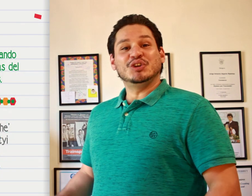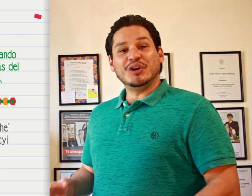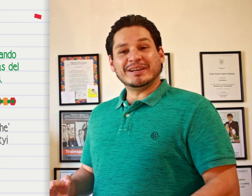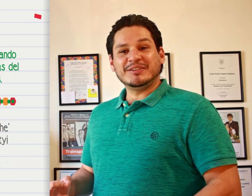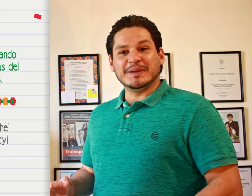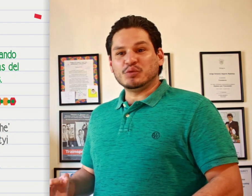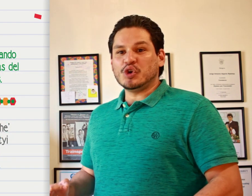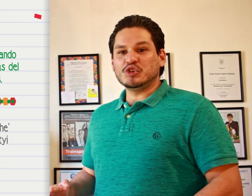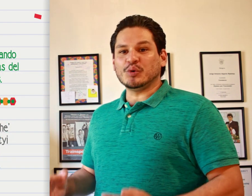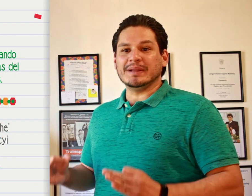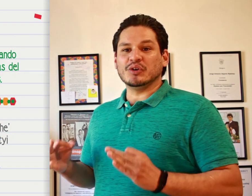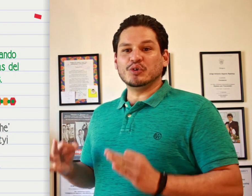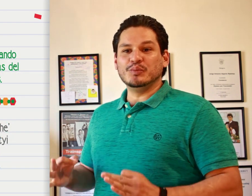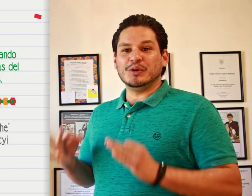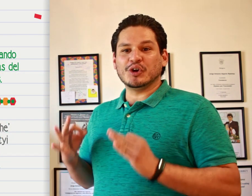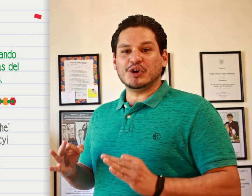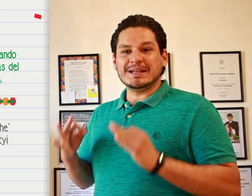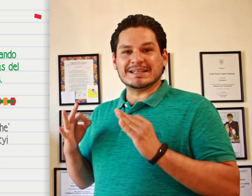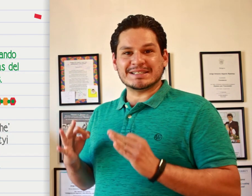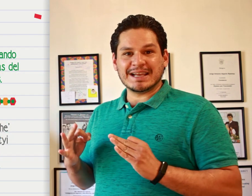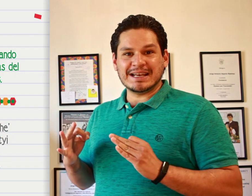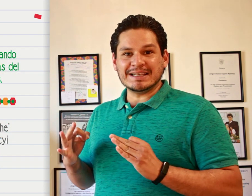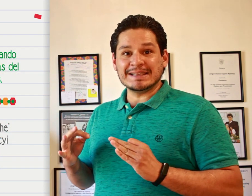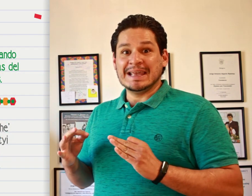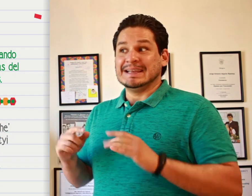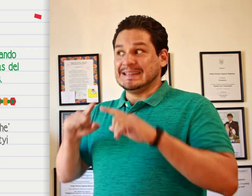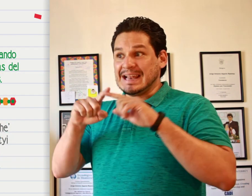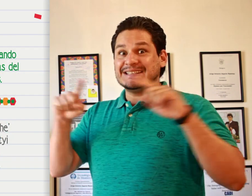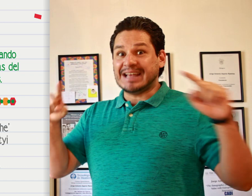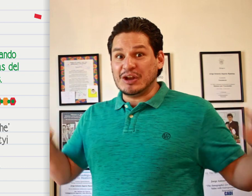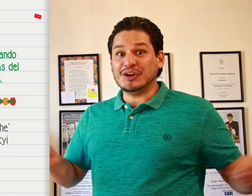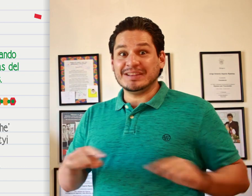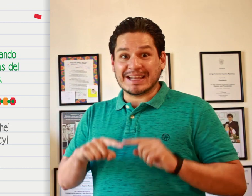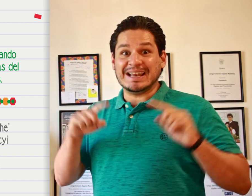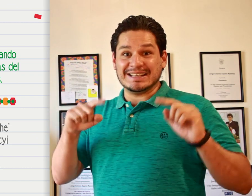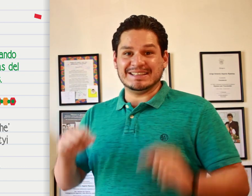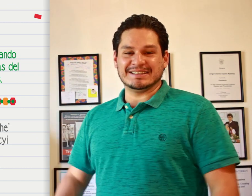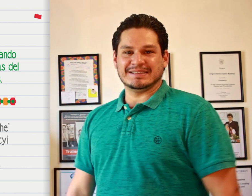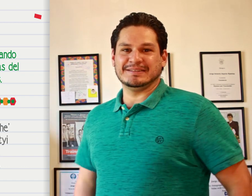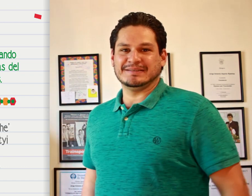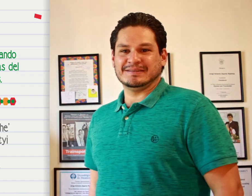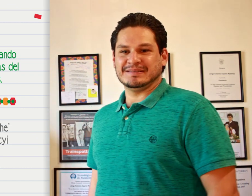Soy respetuoso cuando cumplo con las reglas del salón de clases.